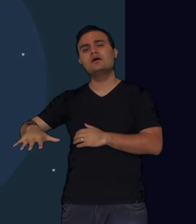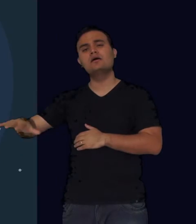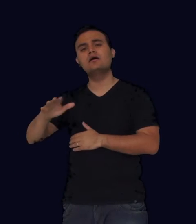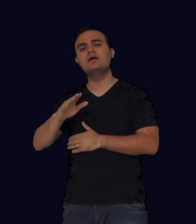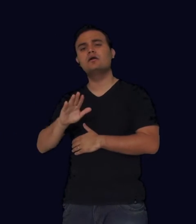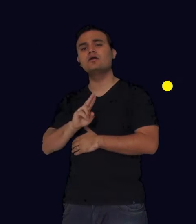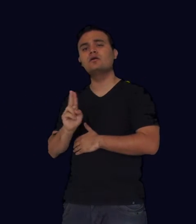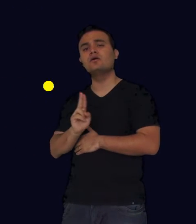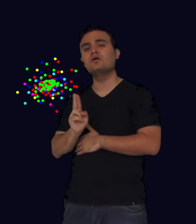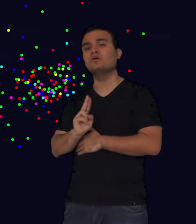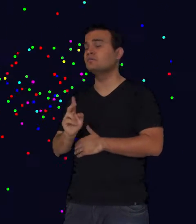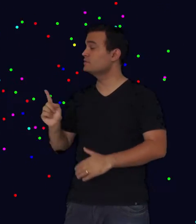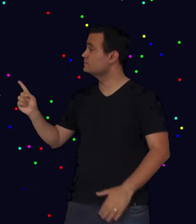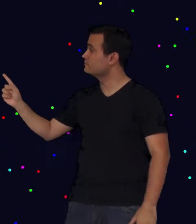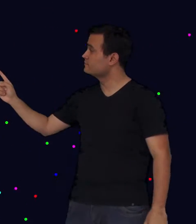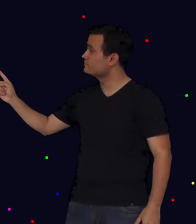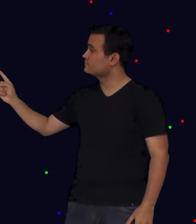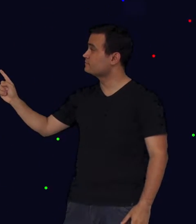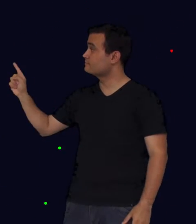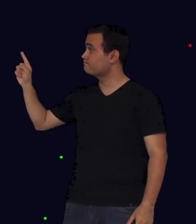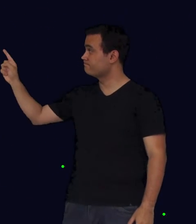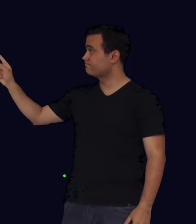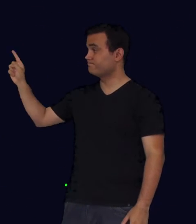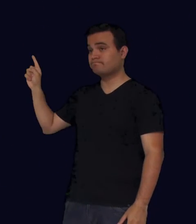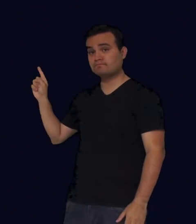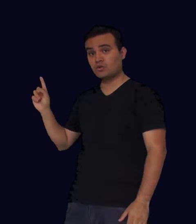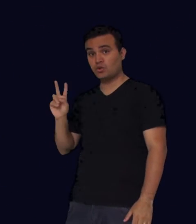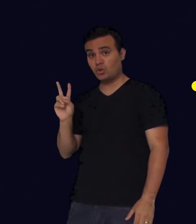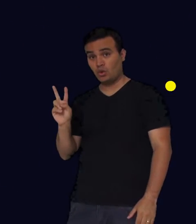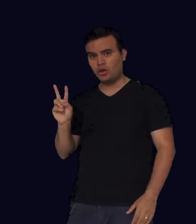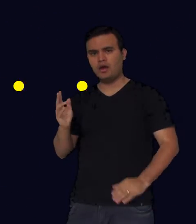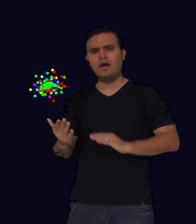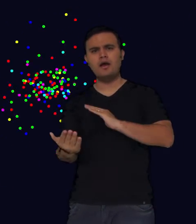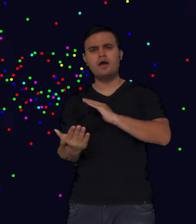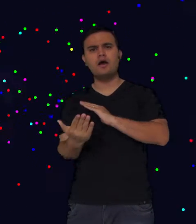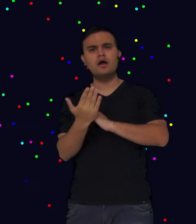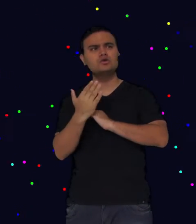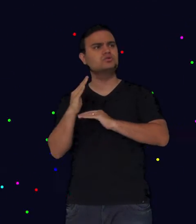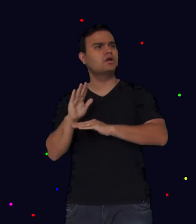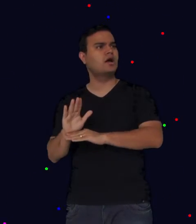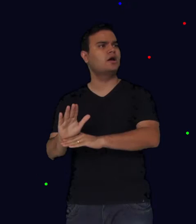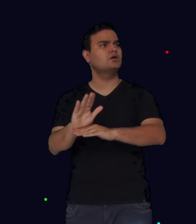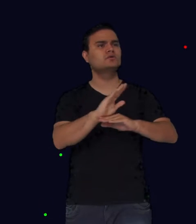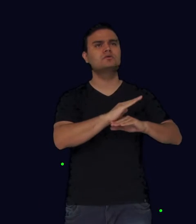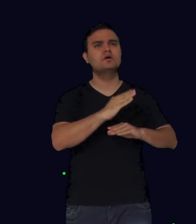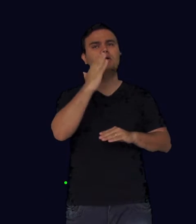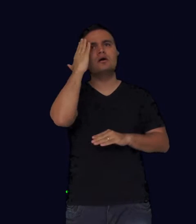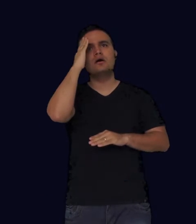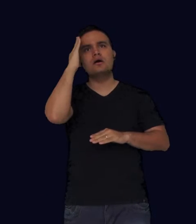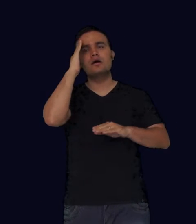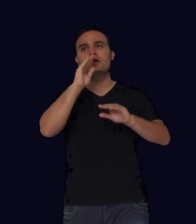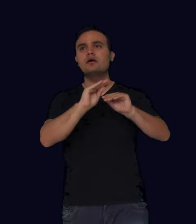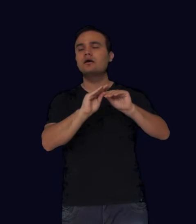Estas duas linhas de pesquisa forneceram resultados que mudaram a maneira no qual pensávamos a estrutura da matéria.